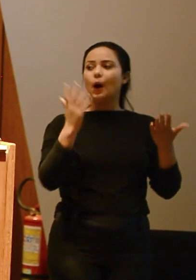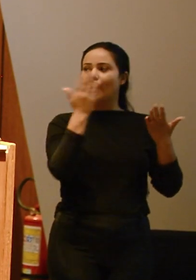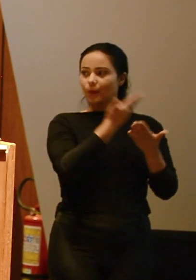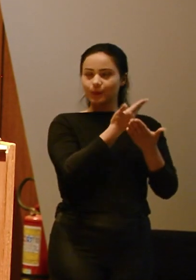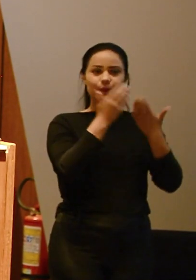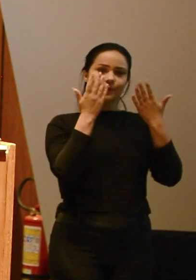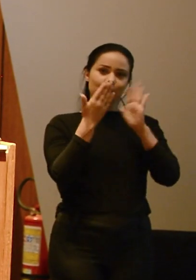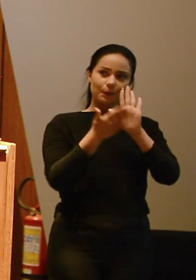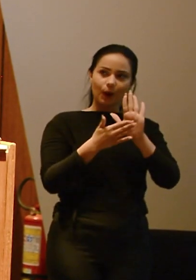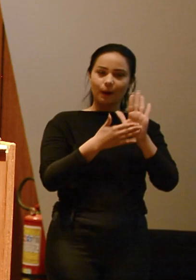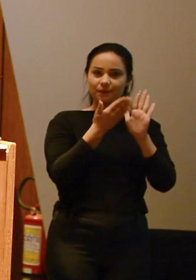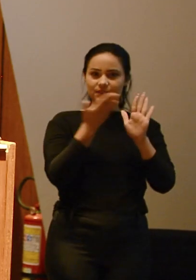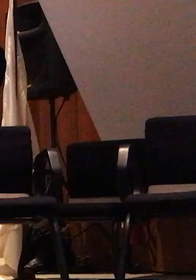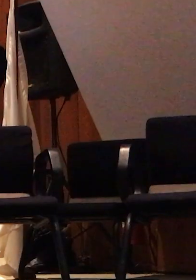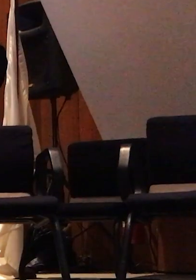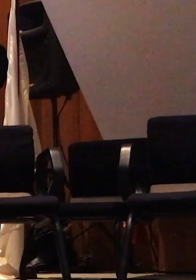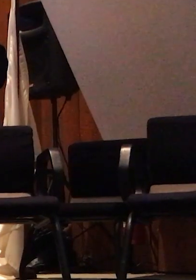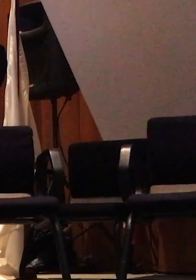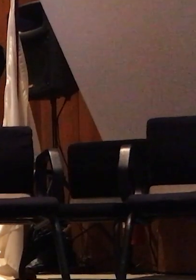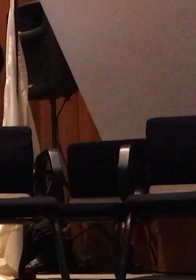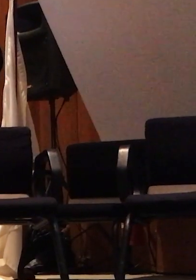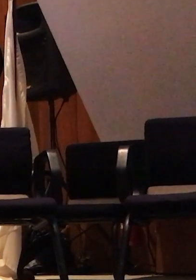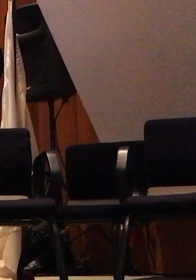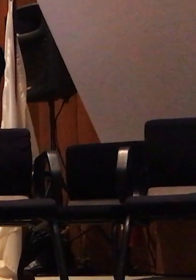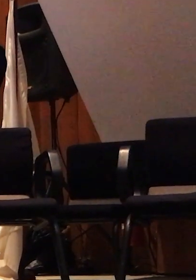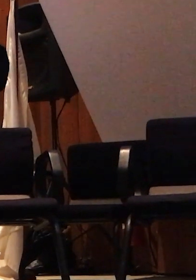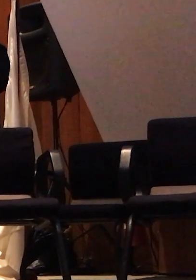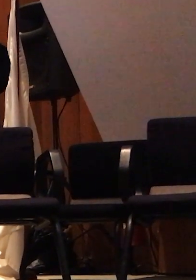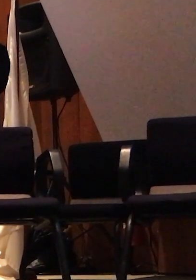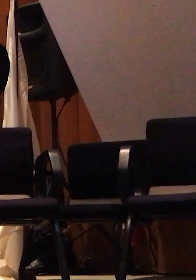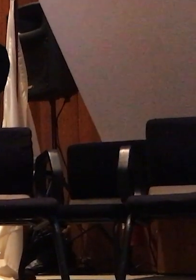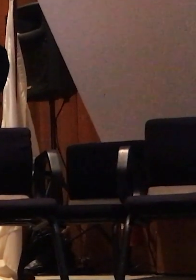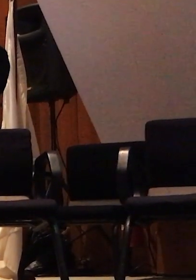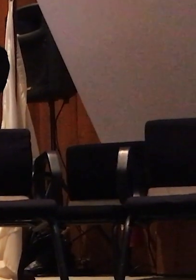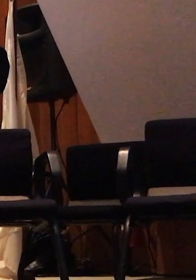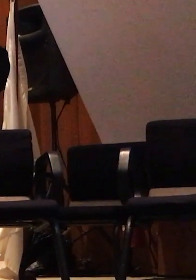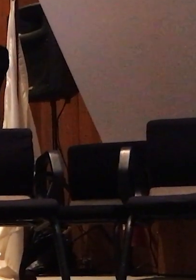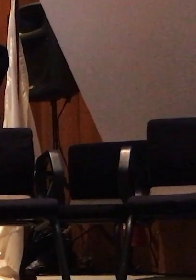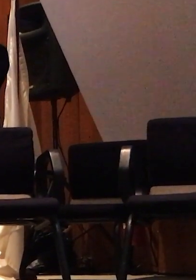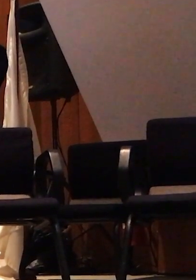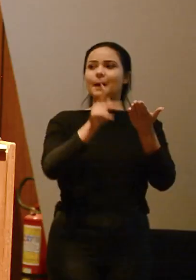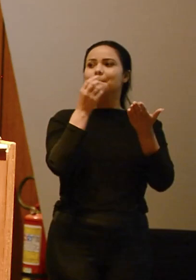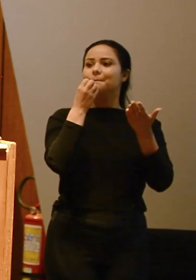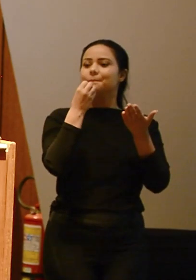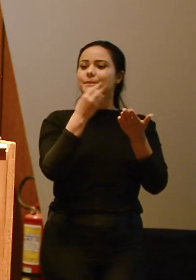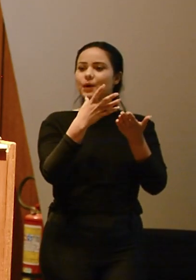para vocês. Obrigada pelo convite, acabei começando falando, né? Mas obrigada pelo convite, é sempre bom